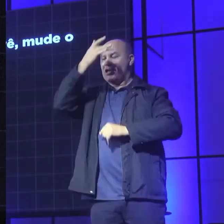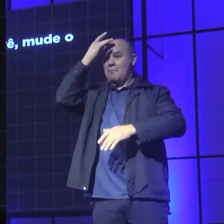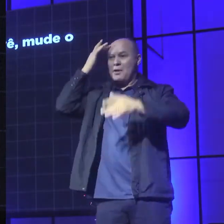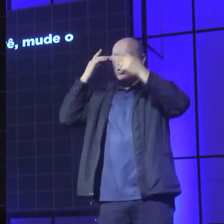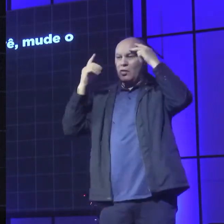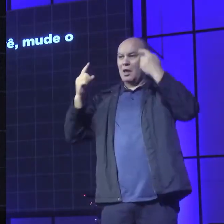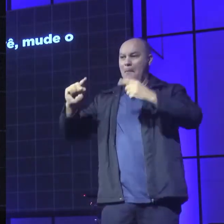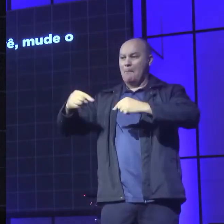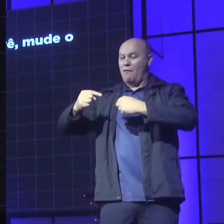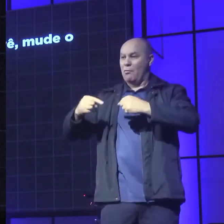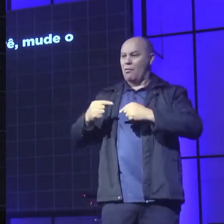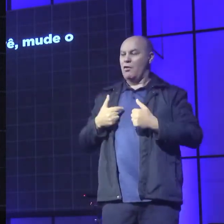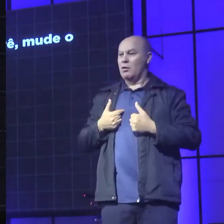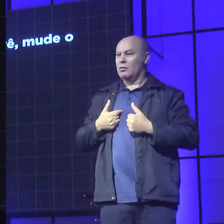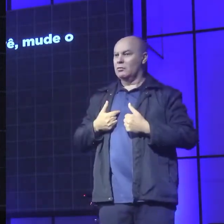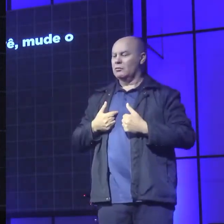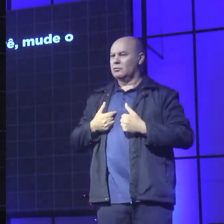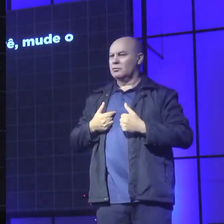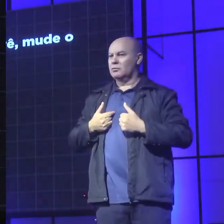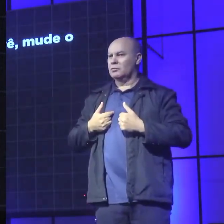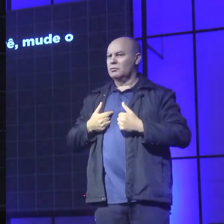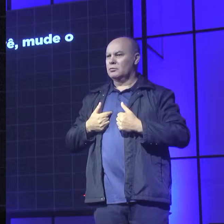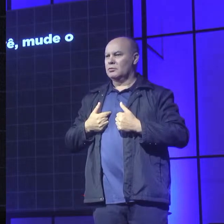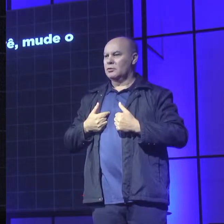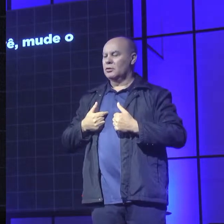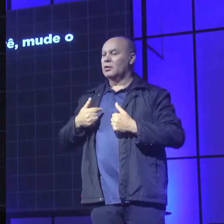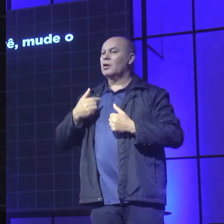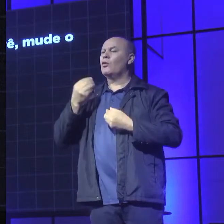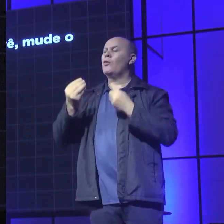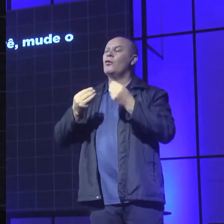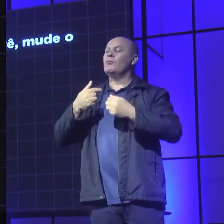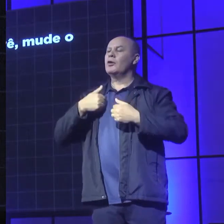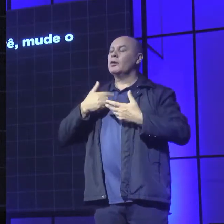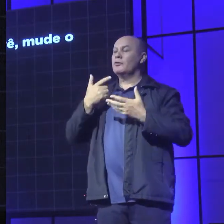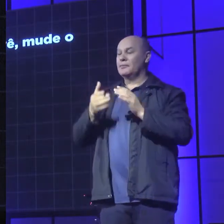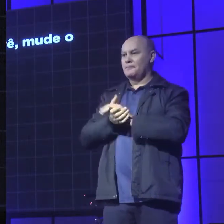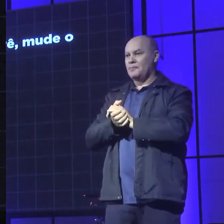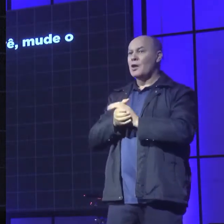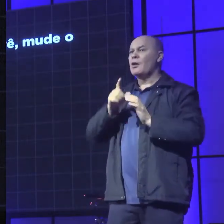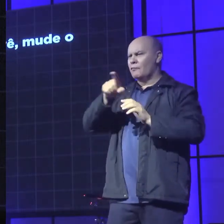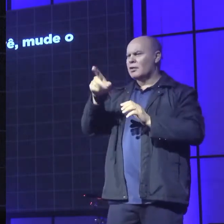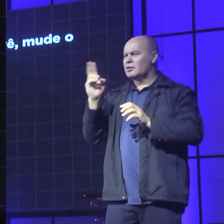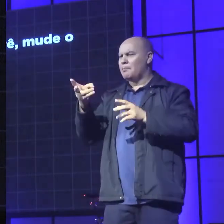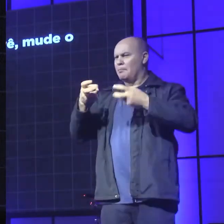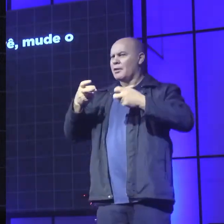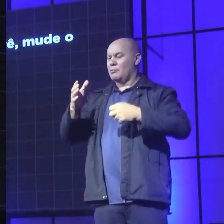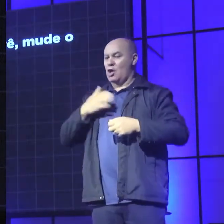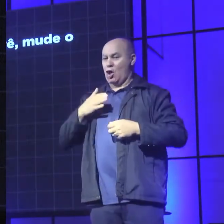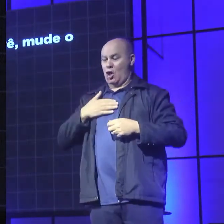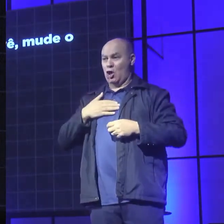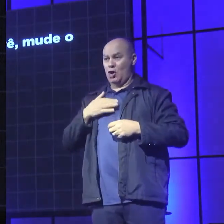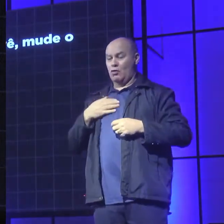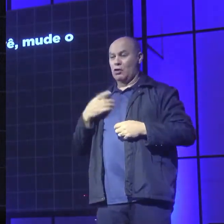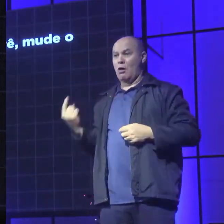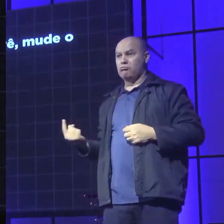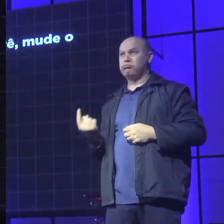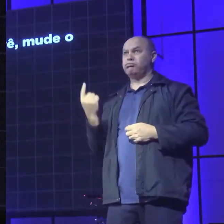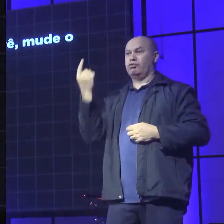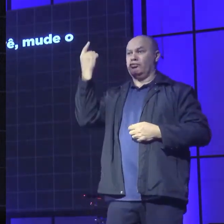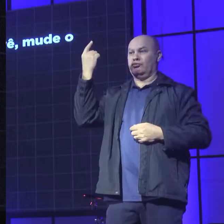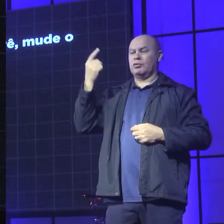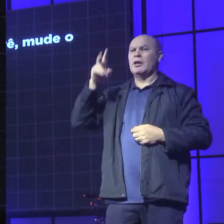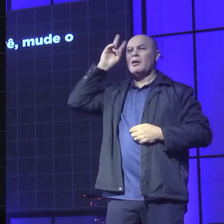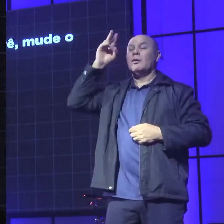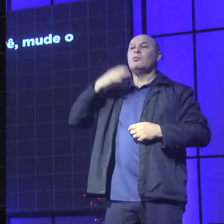com... Vocês já notaram que eu sou um pouco acima da média na altura, né? Então eu, quando era uma garota ali com